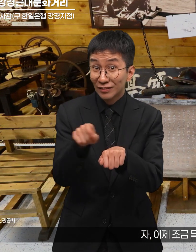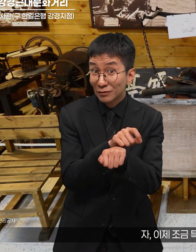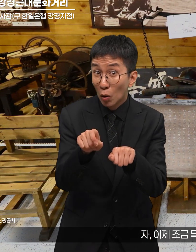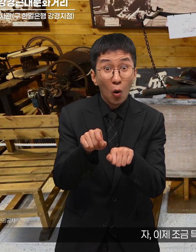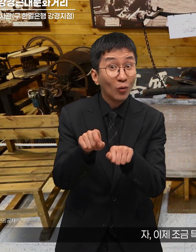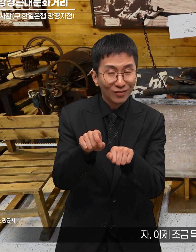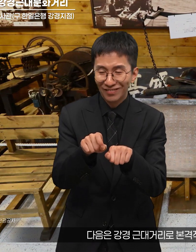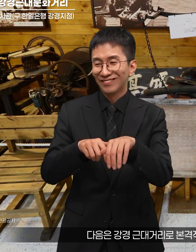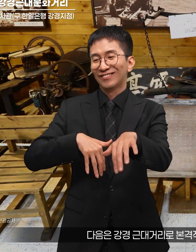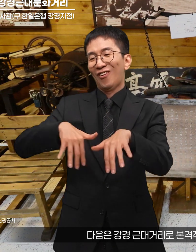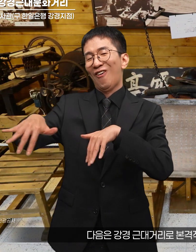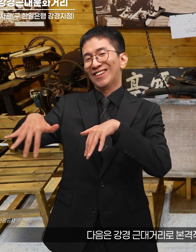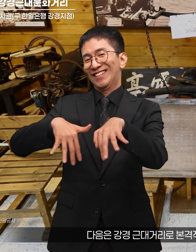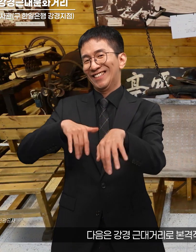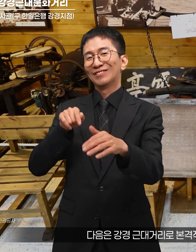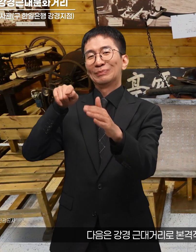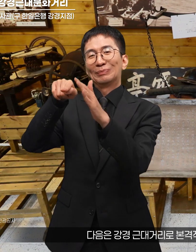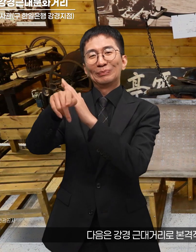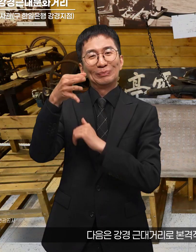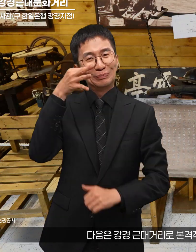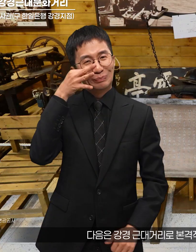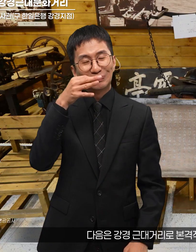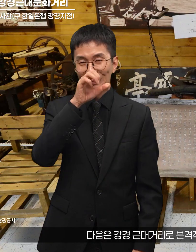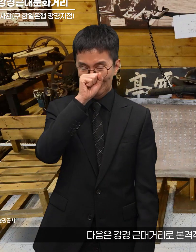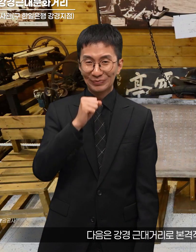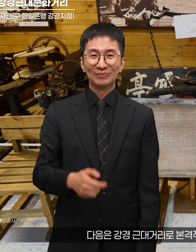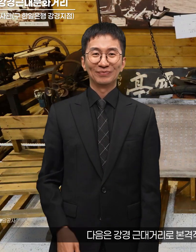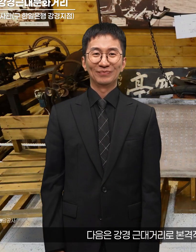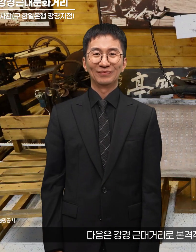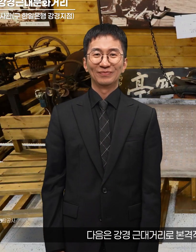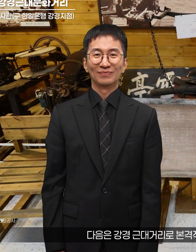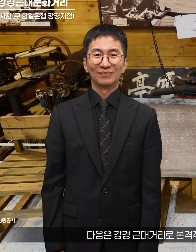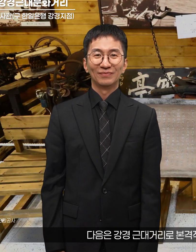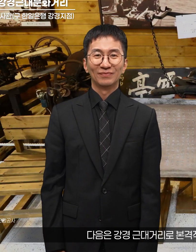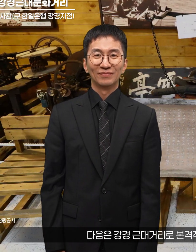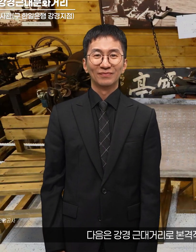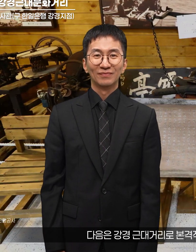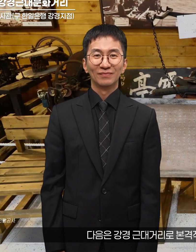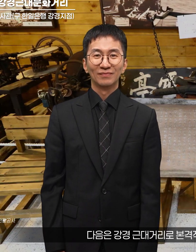곳, 다음은 강경 근대거리로 본격적으로 나가보겠습니다.